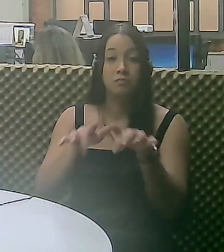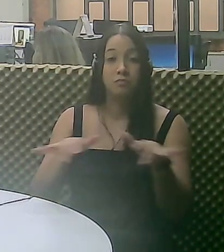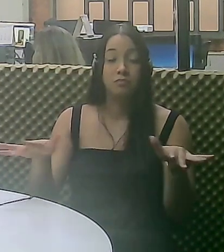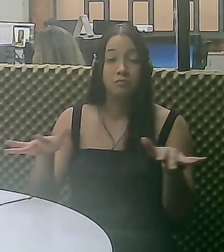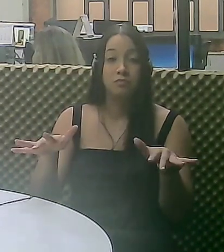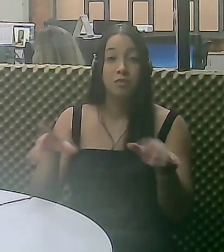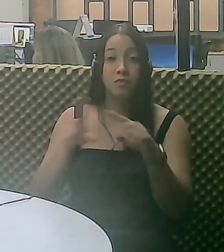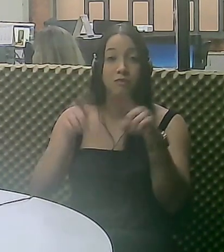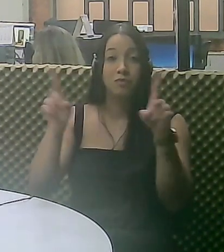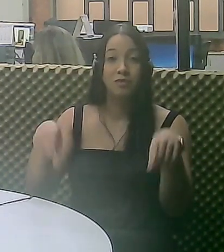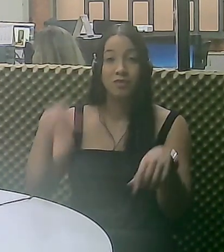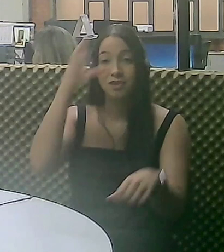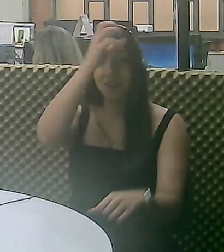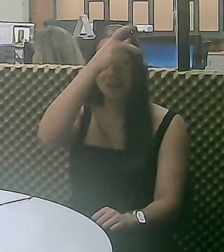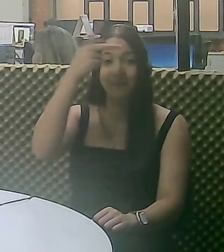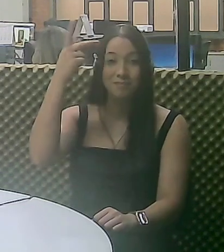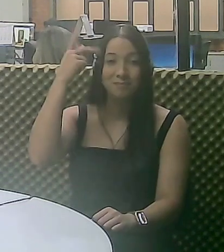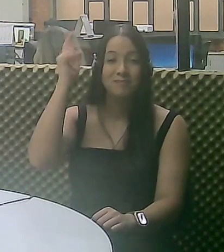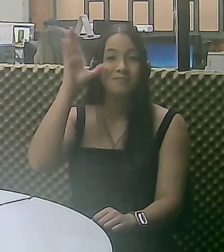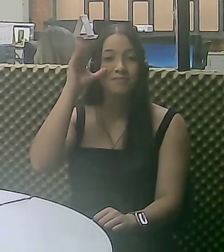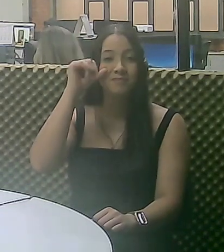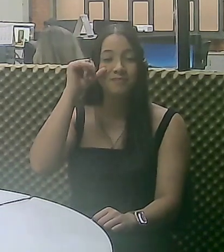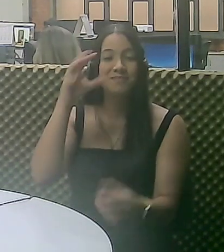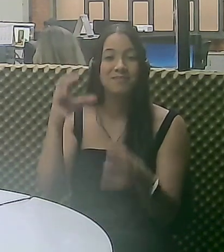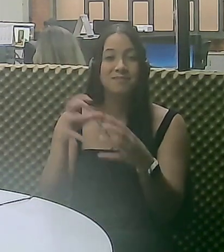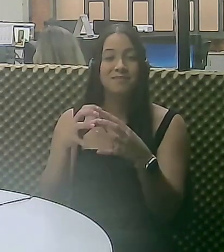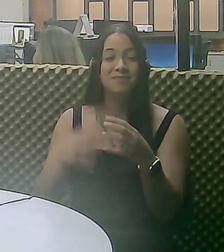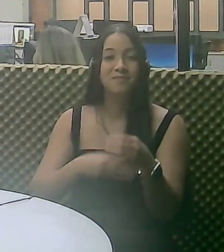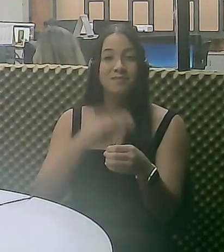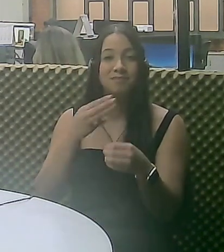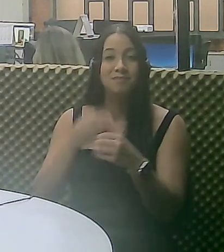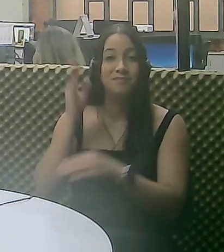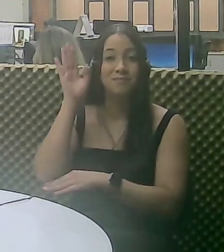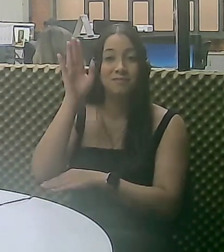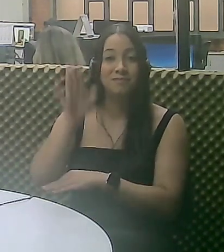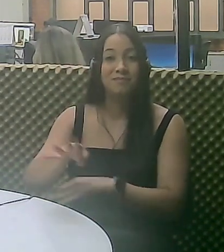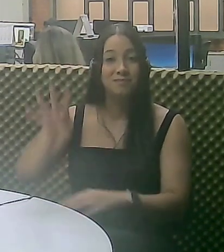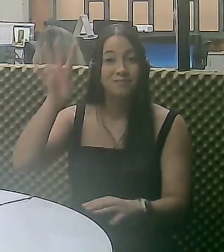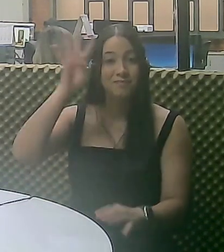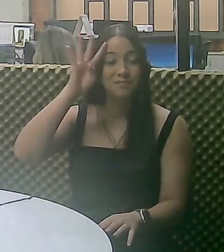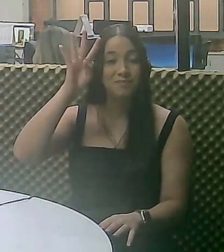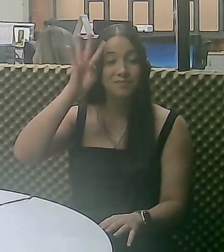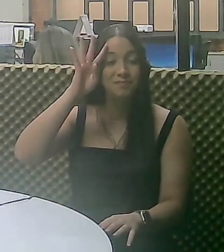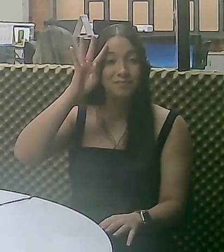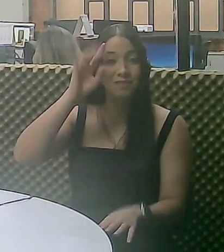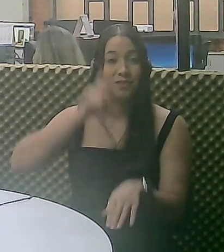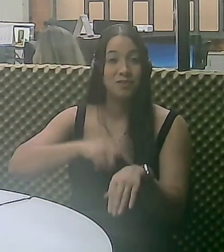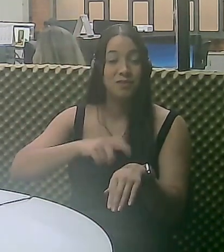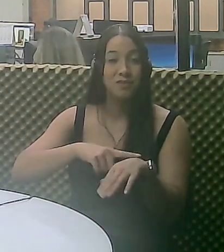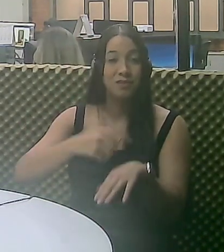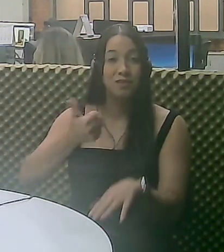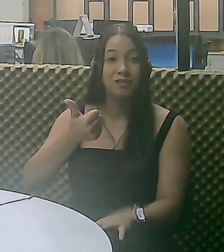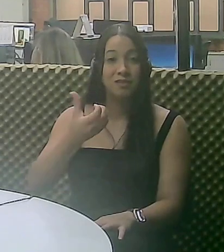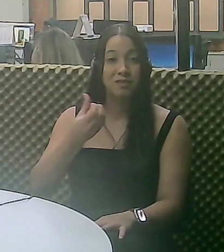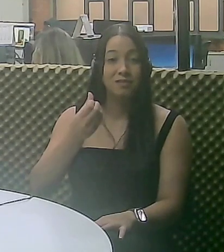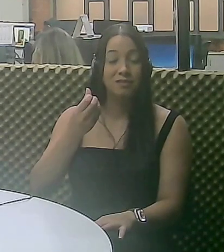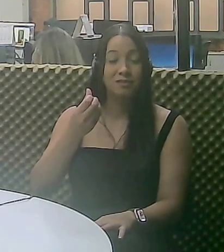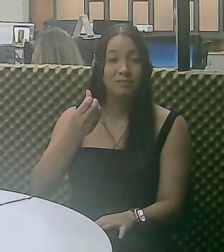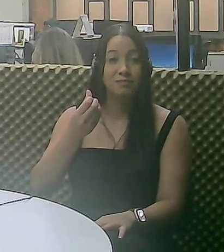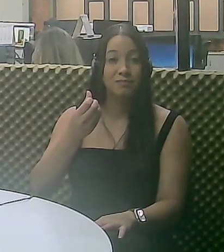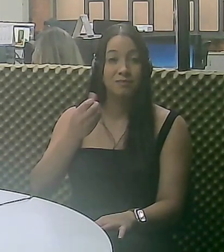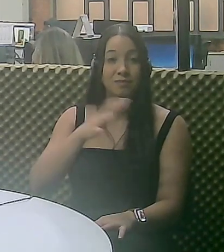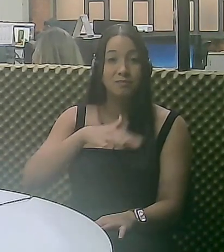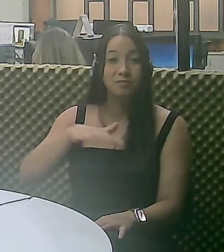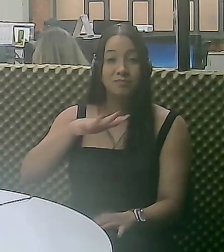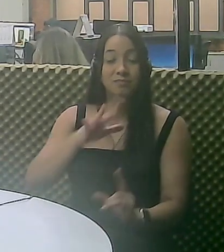os servidores da Prefeitura poderão conferir a banda municipal na tarde desta quarta-feira, a partir das 16 horas, no